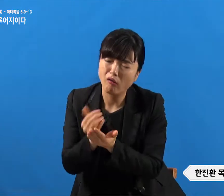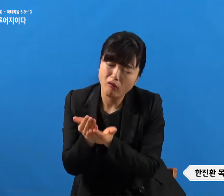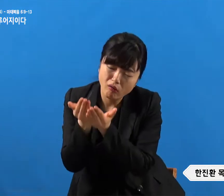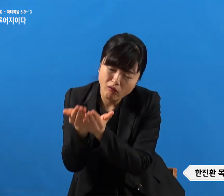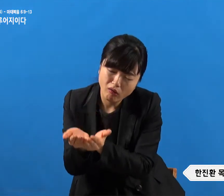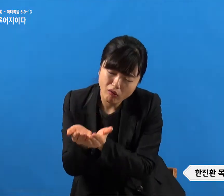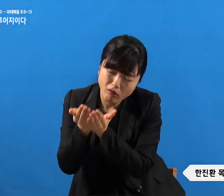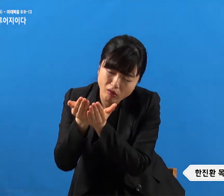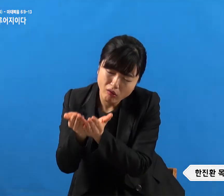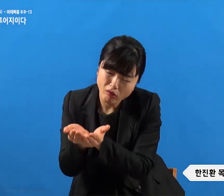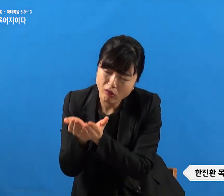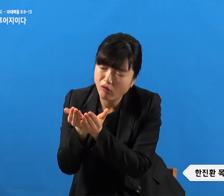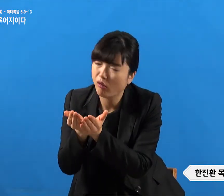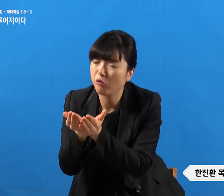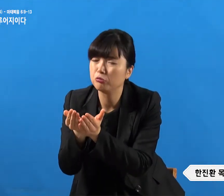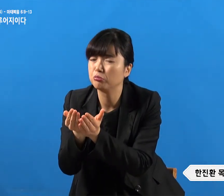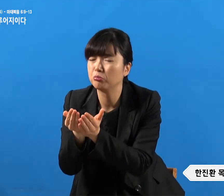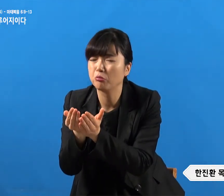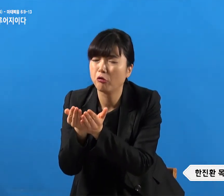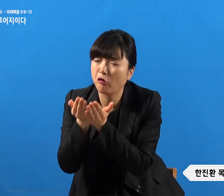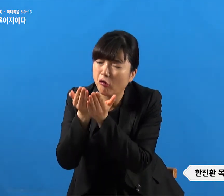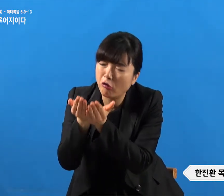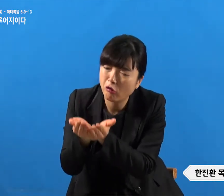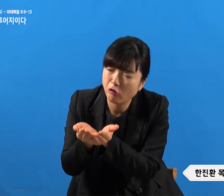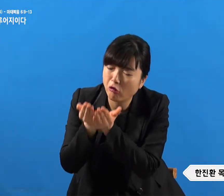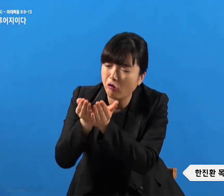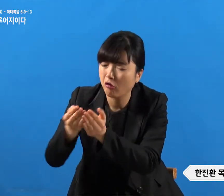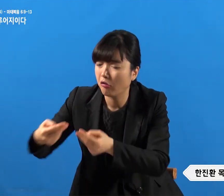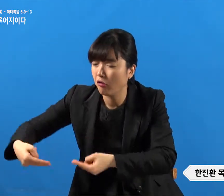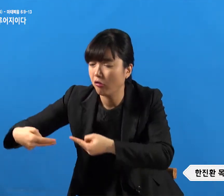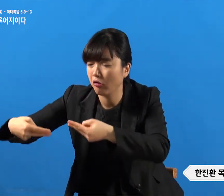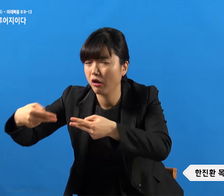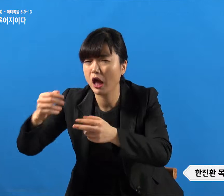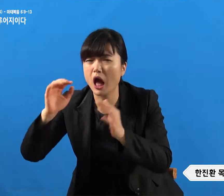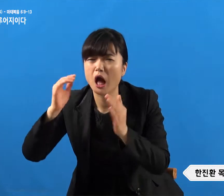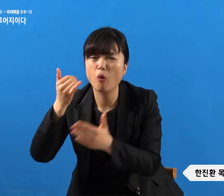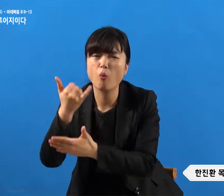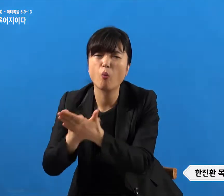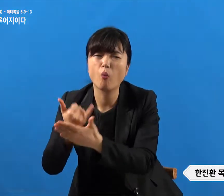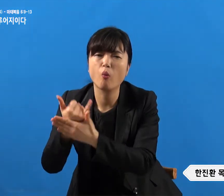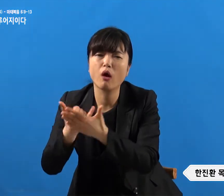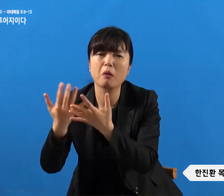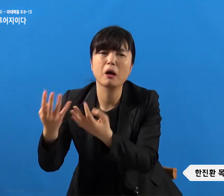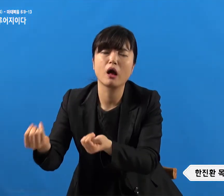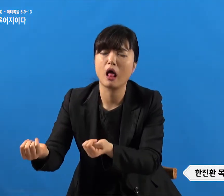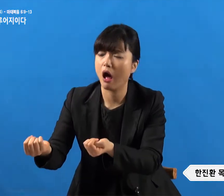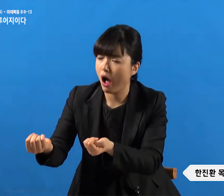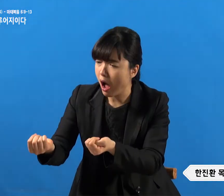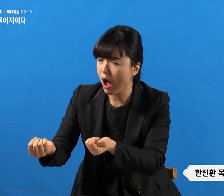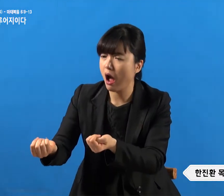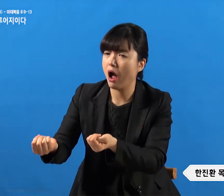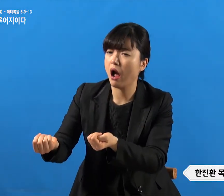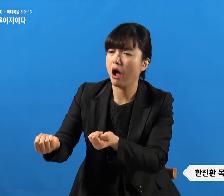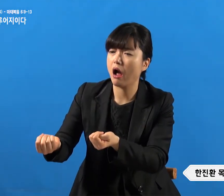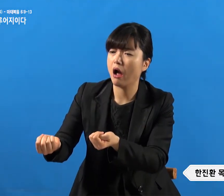보니까 돌아갈 집이 없이 노숙하고 있는 아이들이 많이 있었습니다.